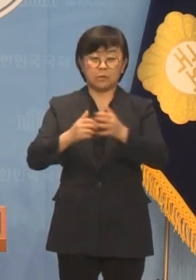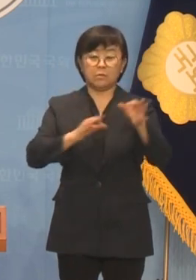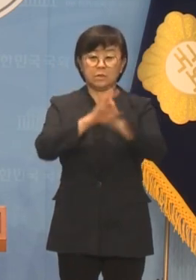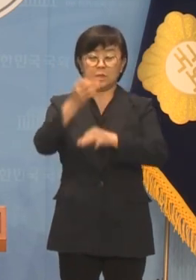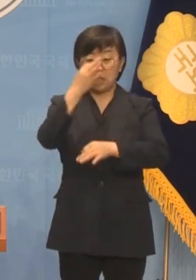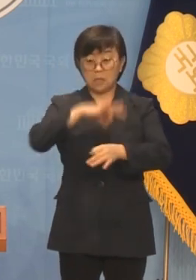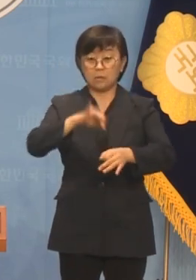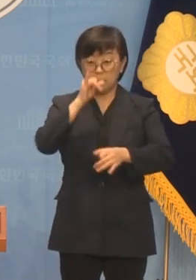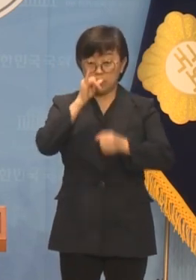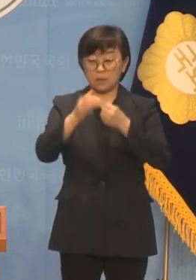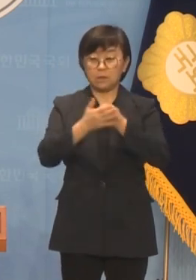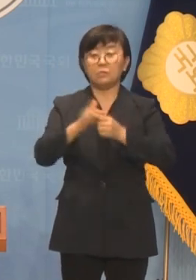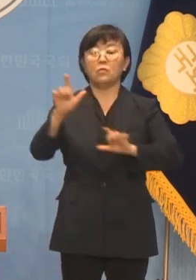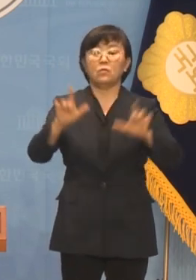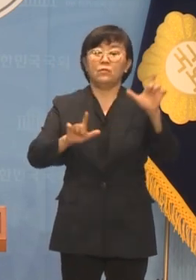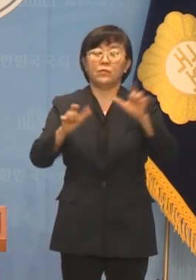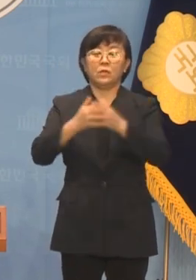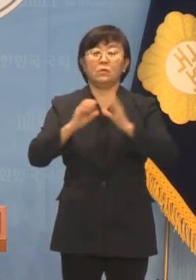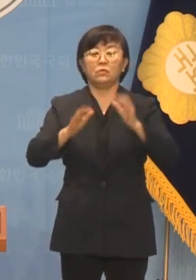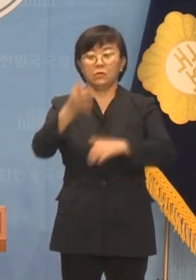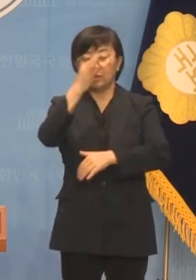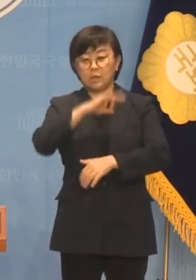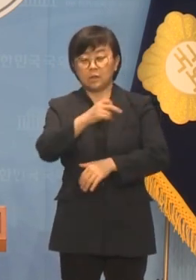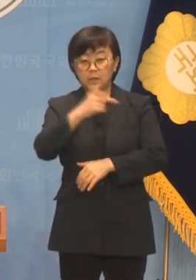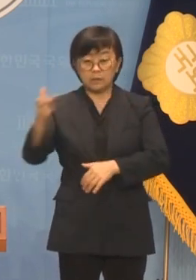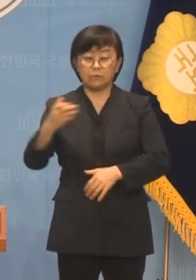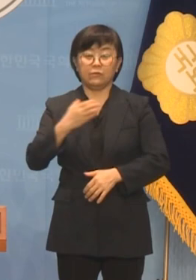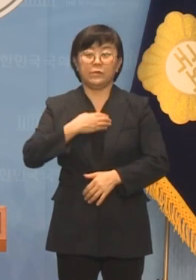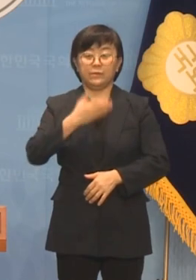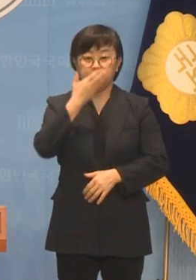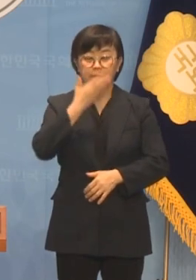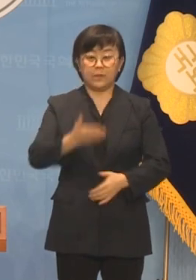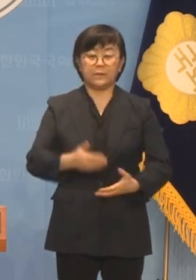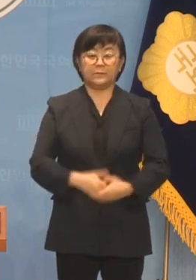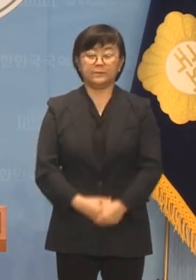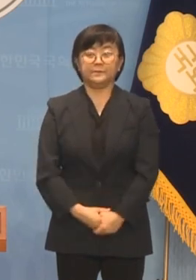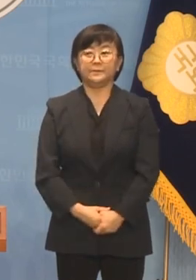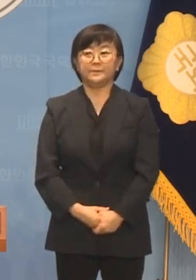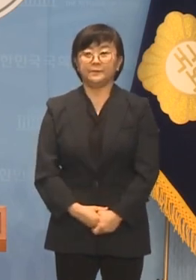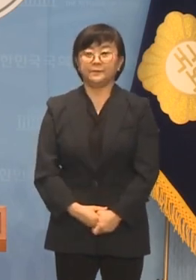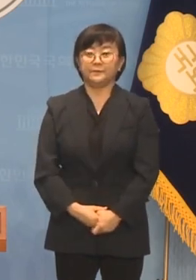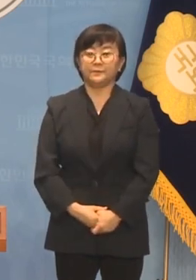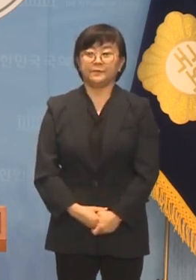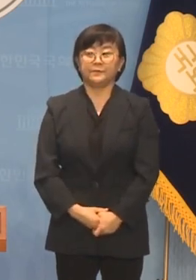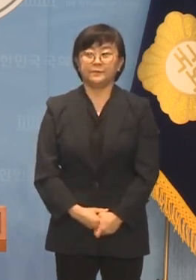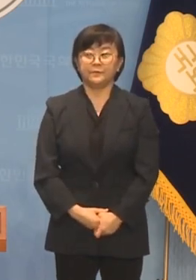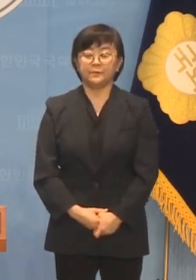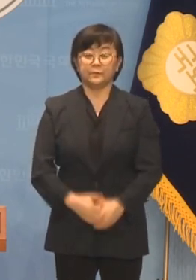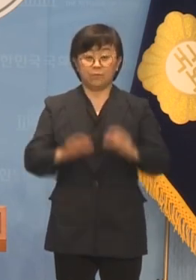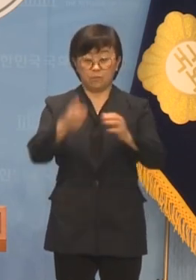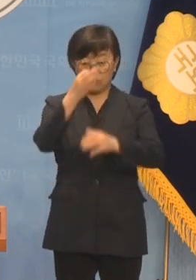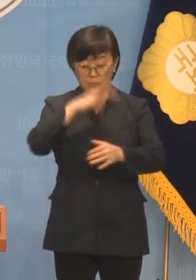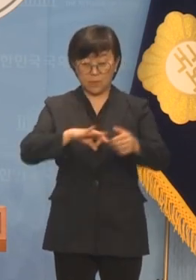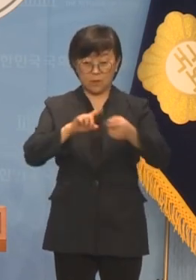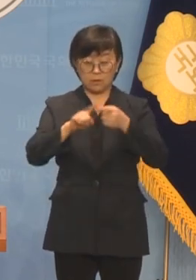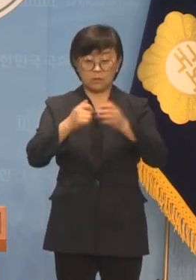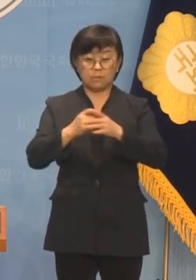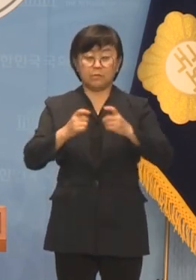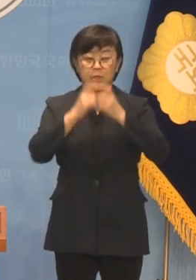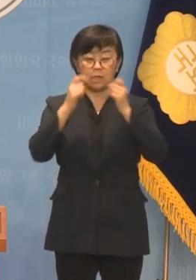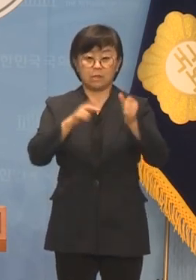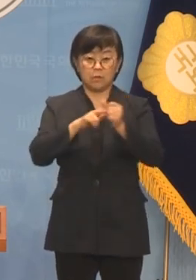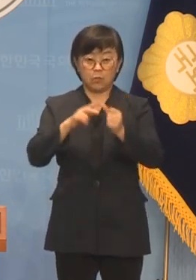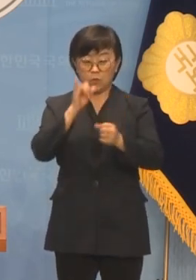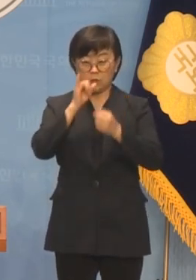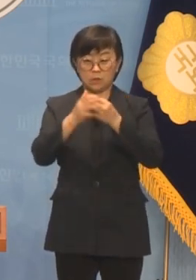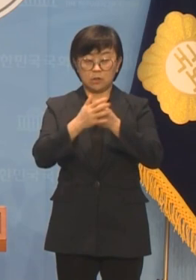제공받아온 행태는 국익에 큰 위협이 될 수밖에 없습니다. 국익이 달린 민감 정보를